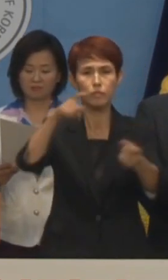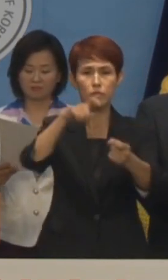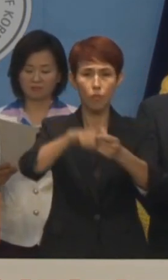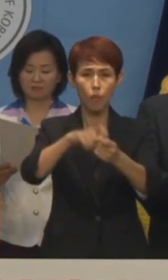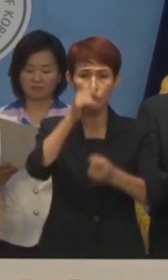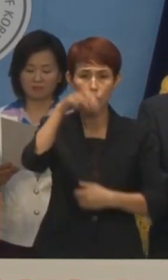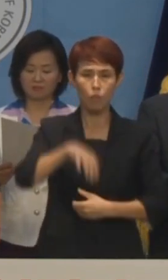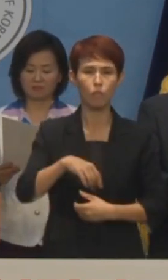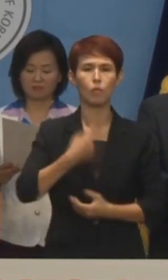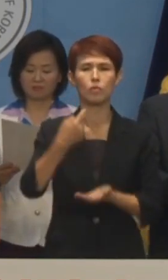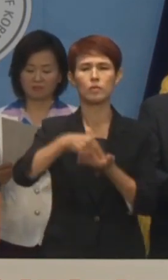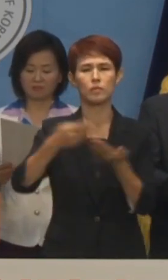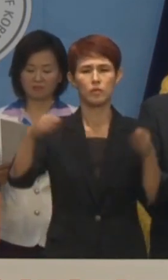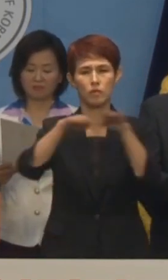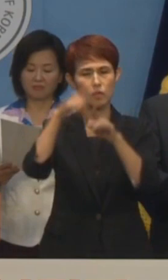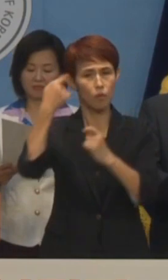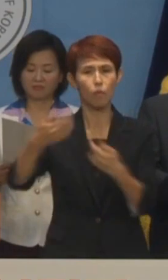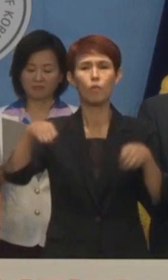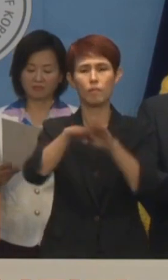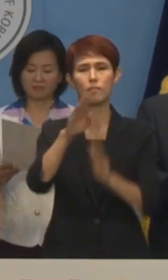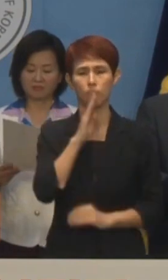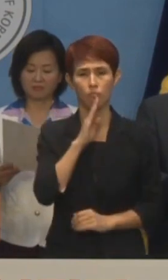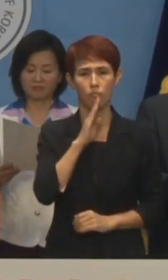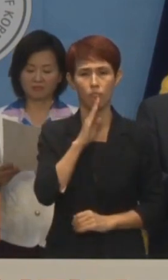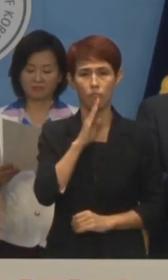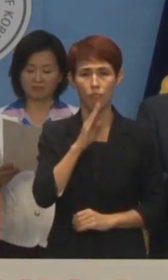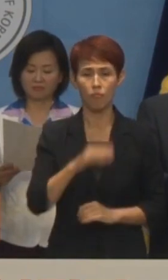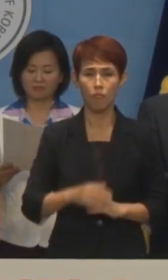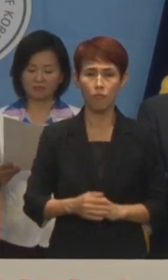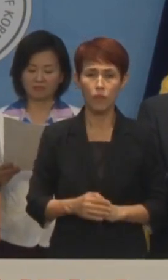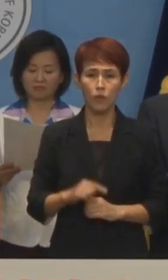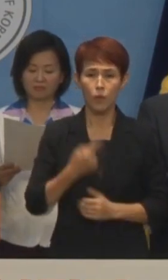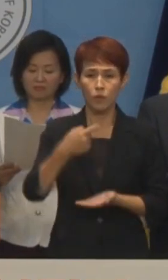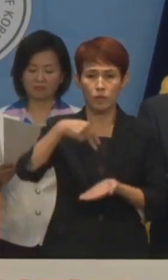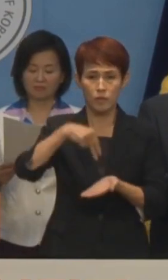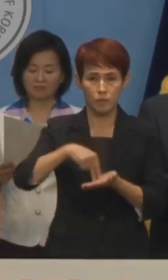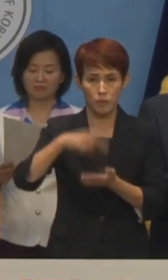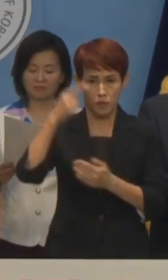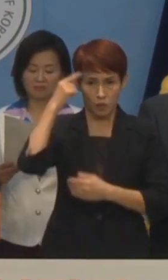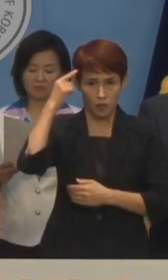존재하는 곳이다. 독립기념관은 독립운동 정신의